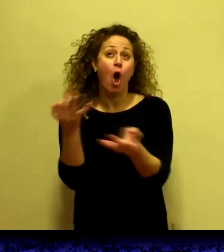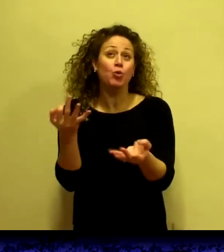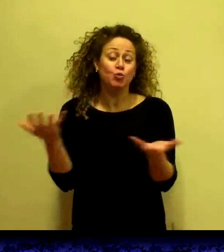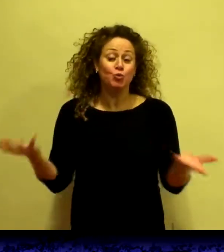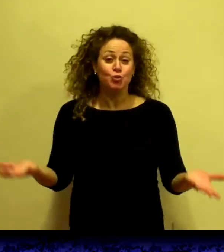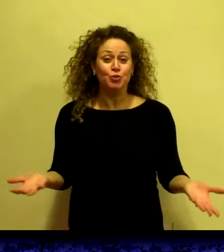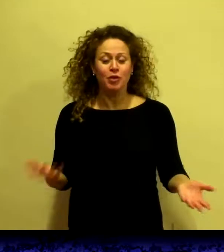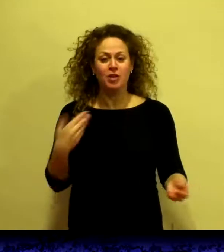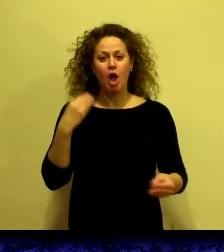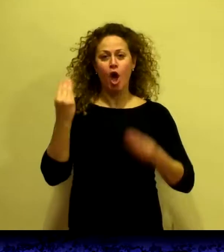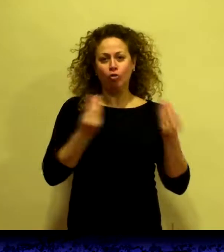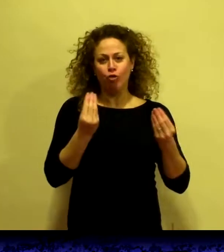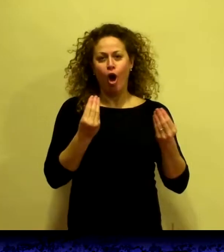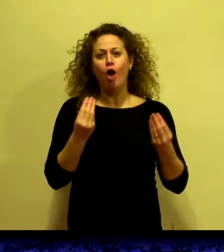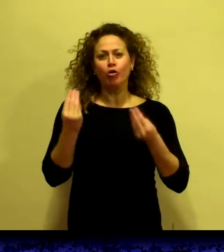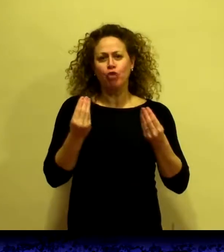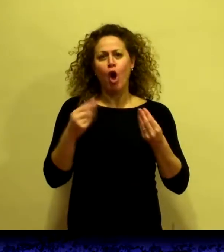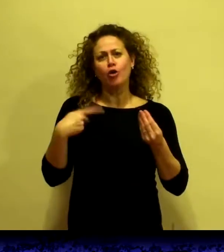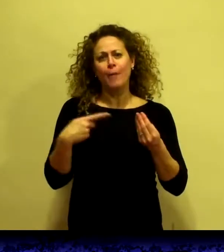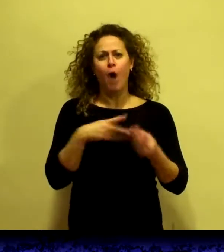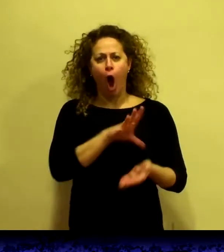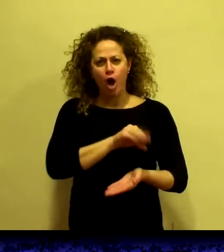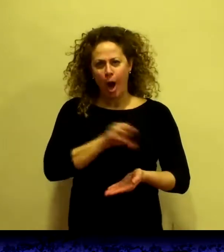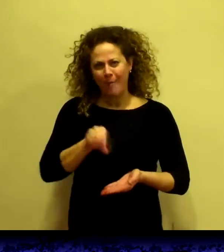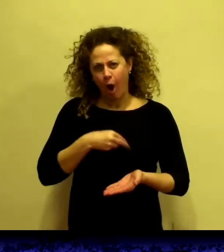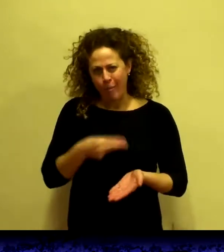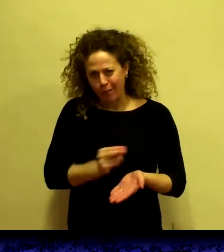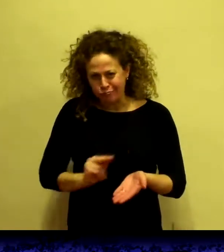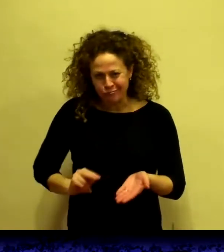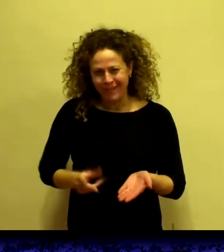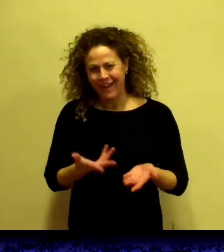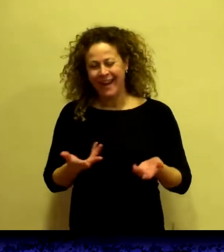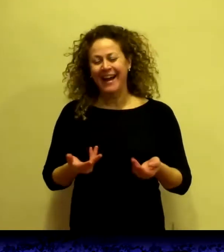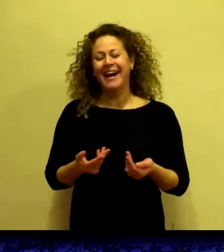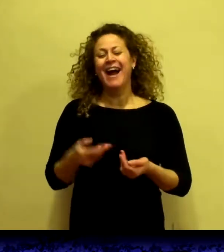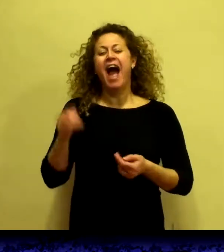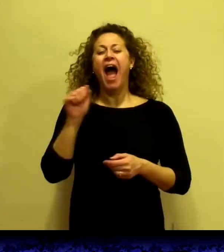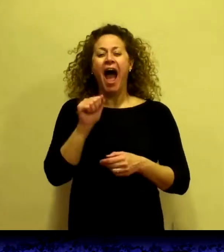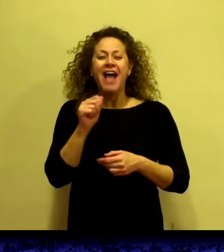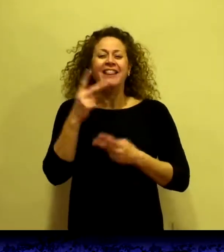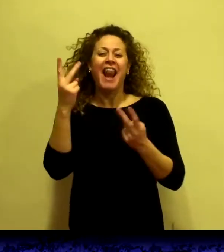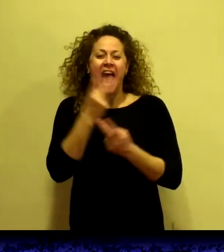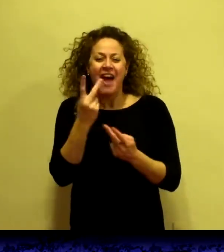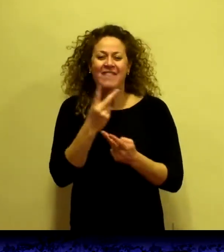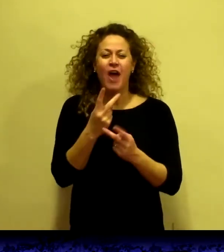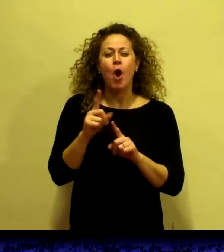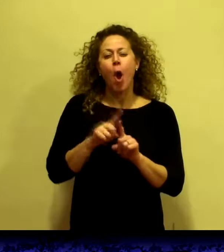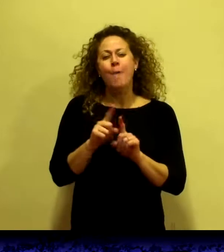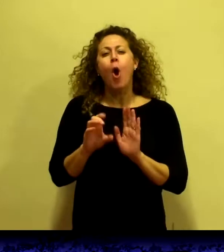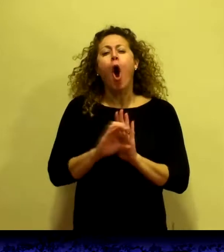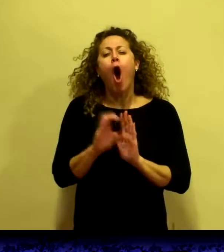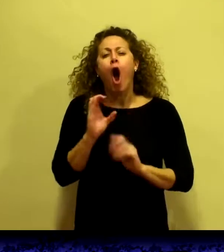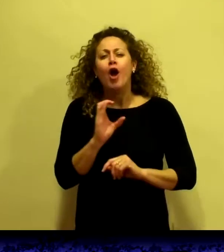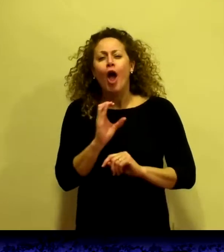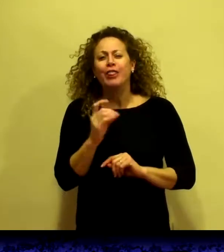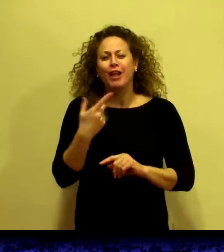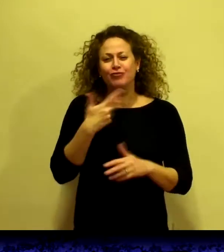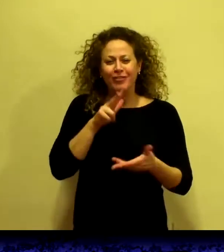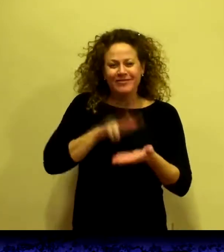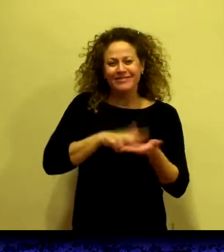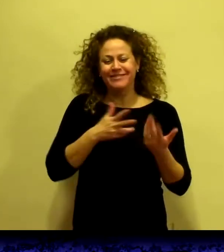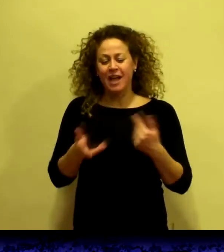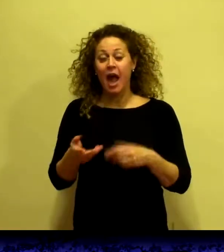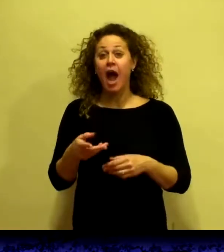lo gioco si copiava, quindi... Ci sta. È vero, si usano i codici. I codici. Addirittura usavano